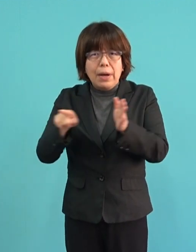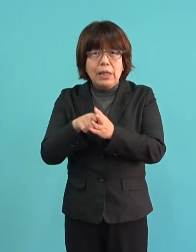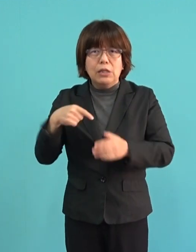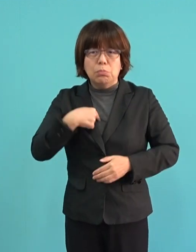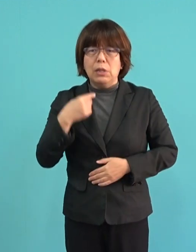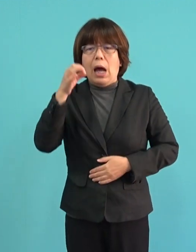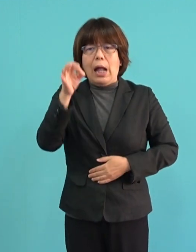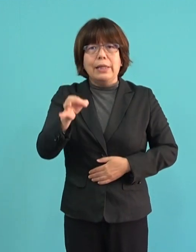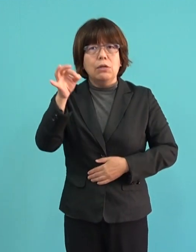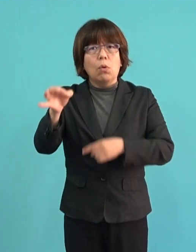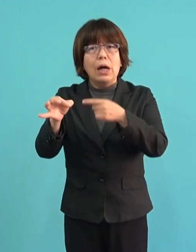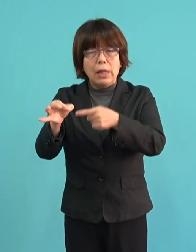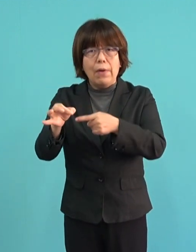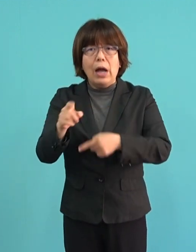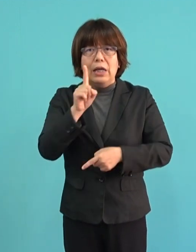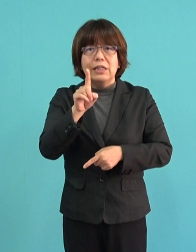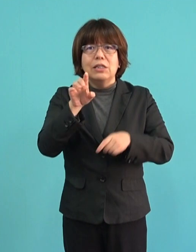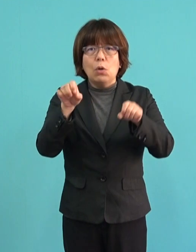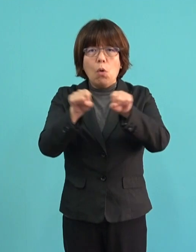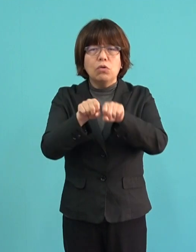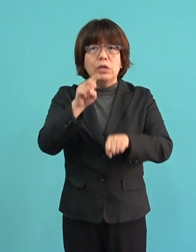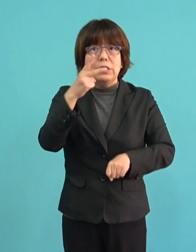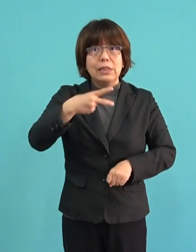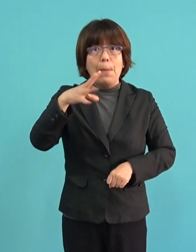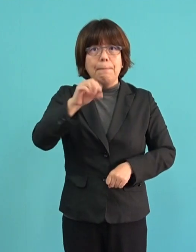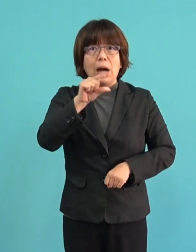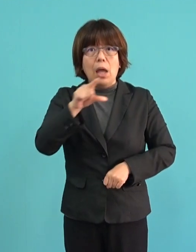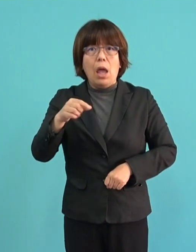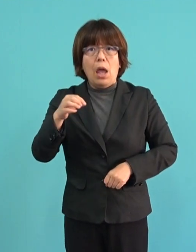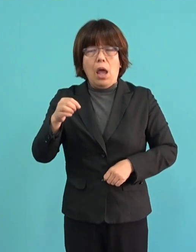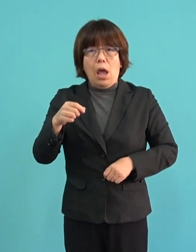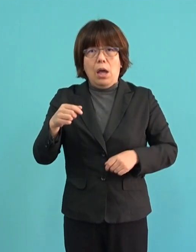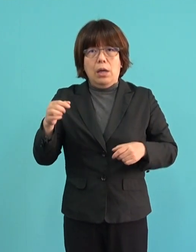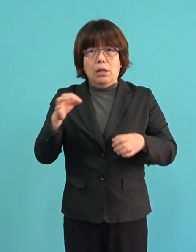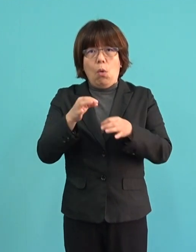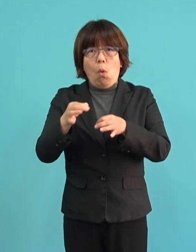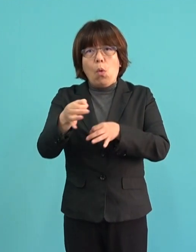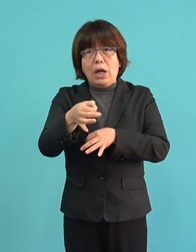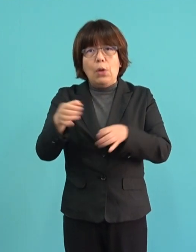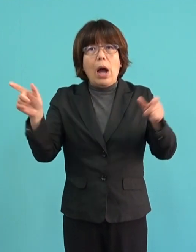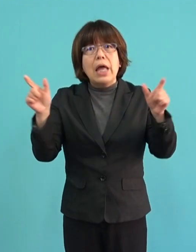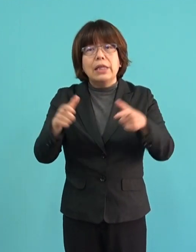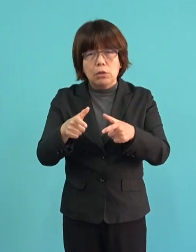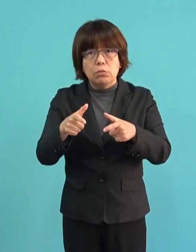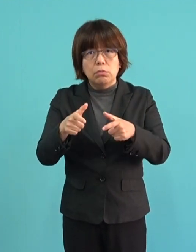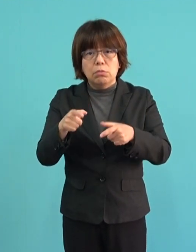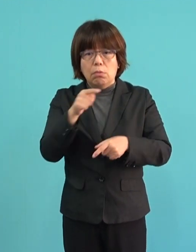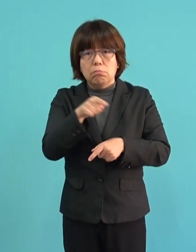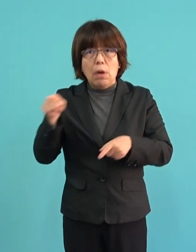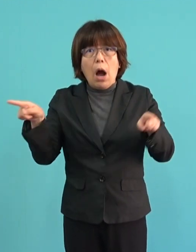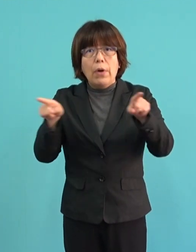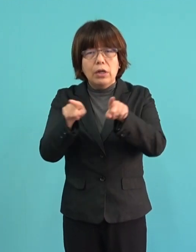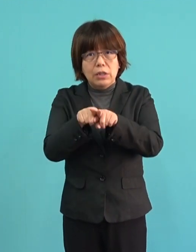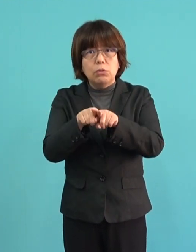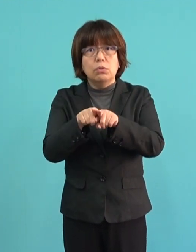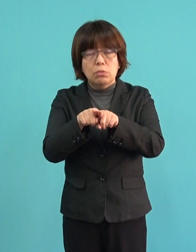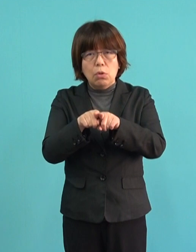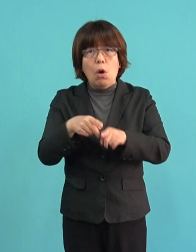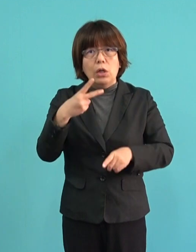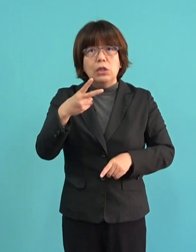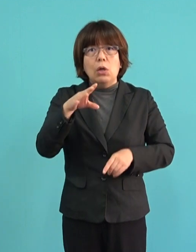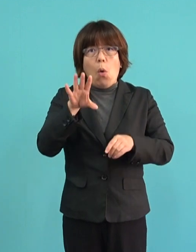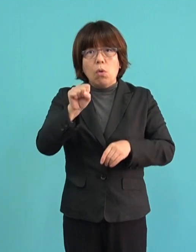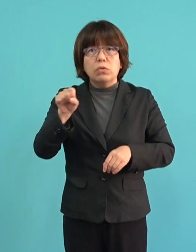まで自己負担いただいた金額については1億2000万ほど負担が減っているということでありますのでその両方合わせますと2億円以上ですね